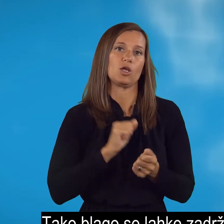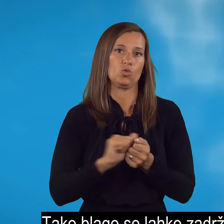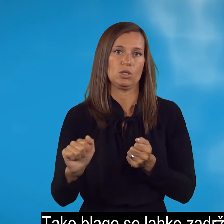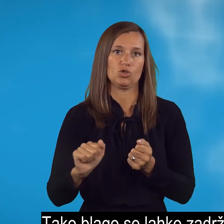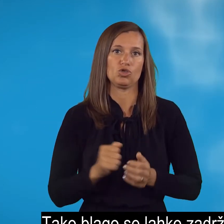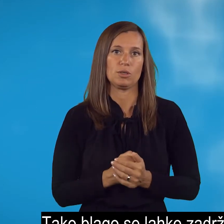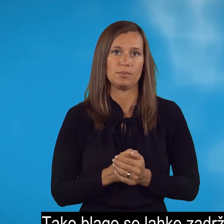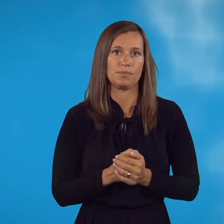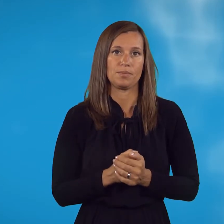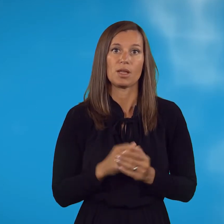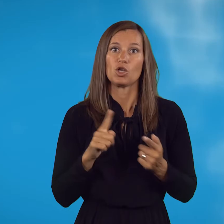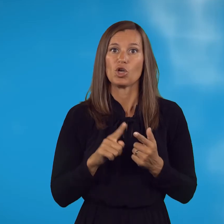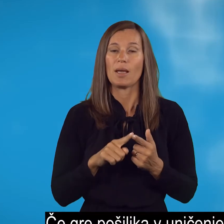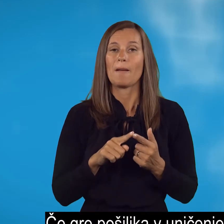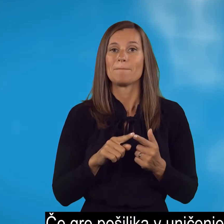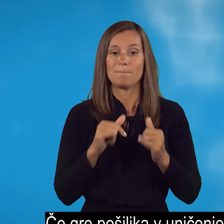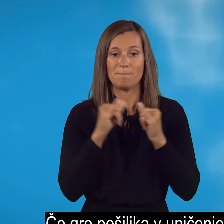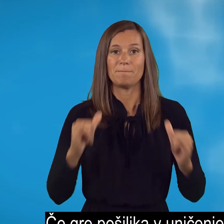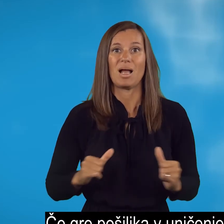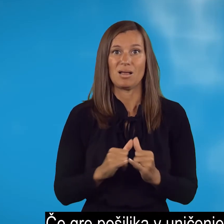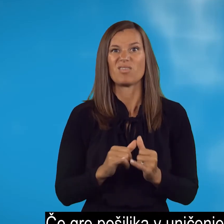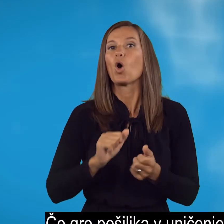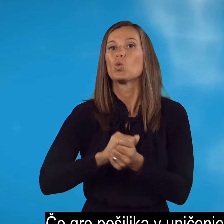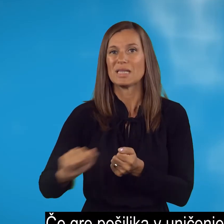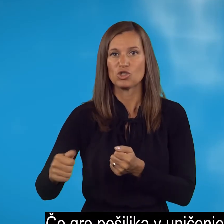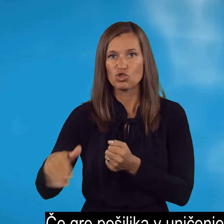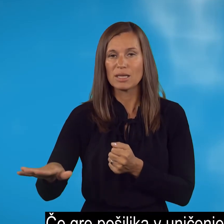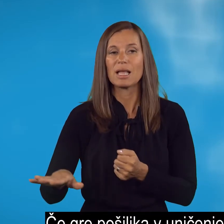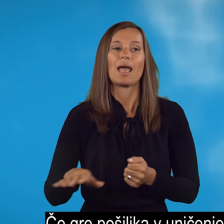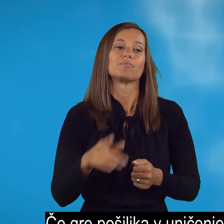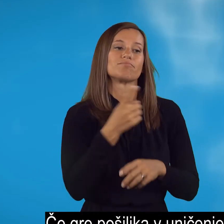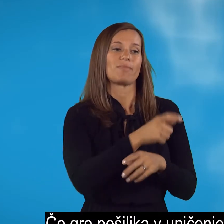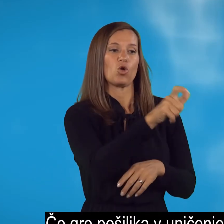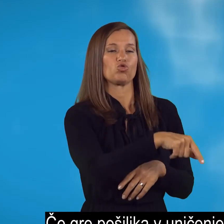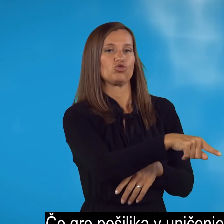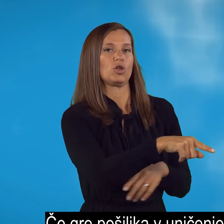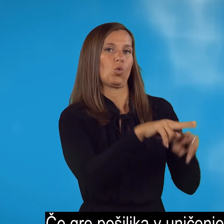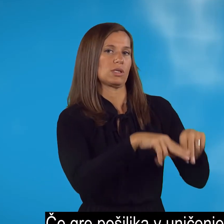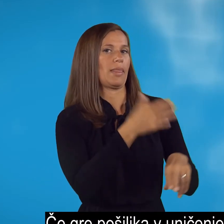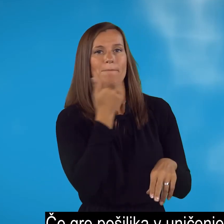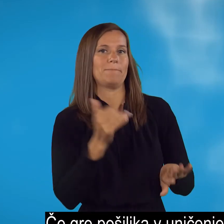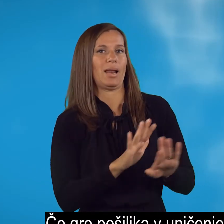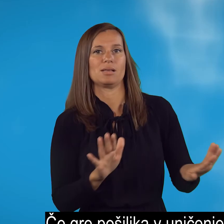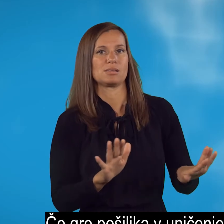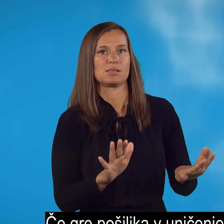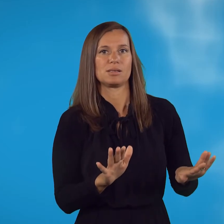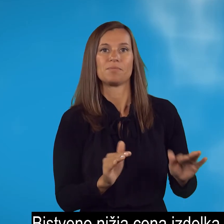uniči. Če gre pošiljka v uničenje, naročnik blaga ostane brez blaga. Bistveno nižja